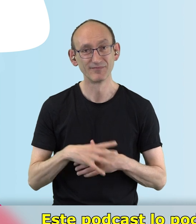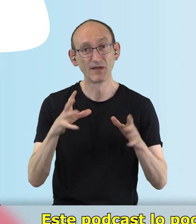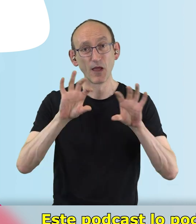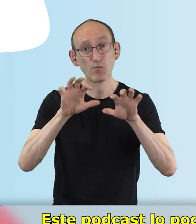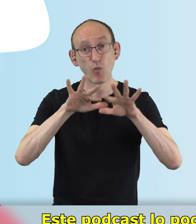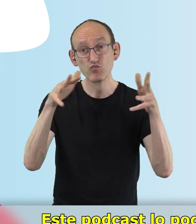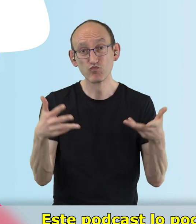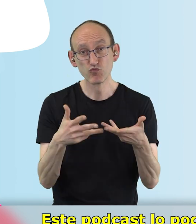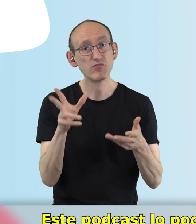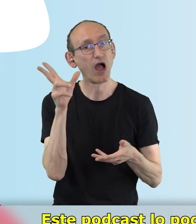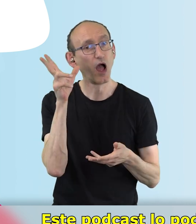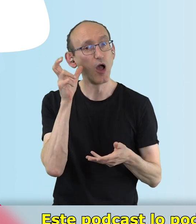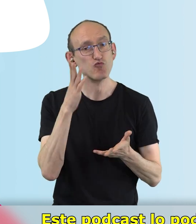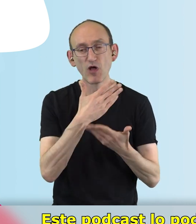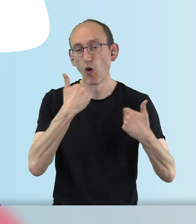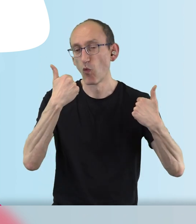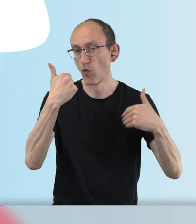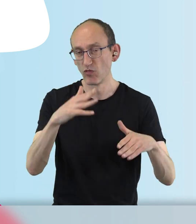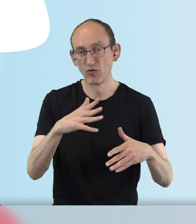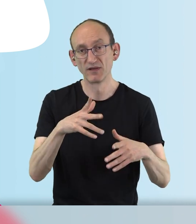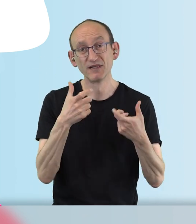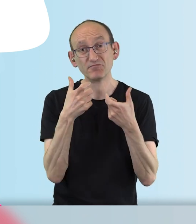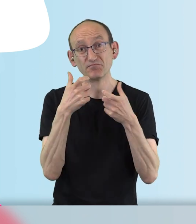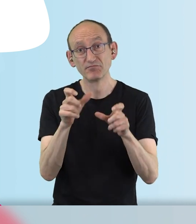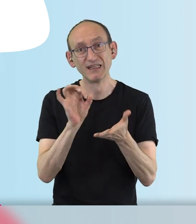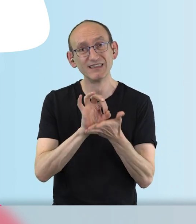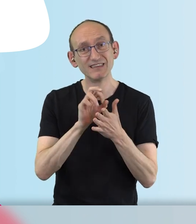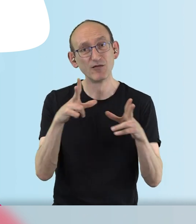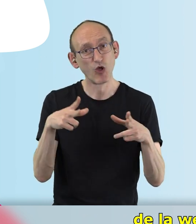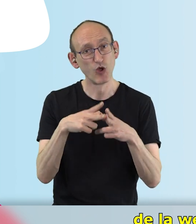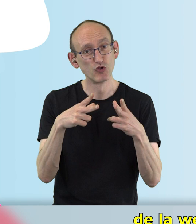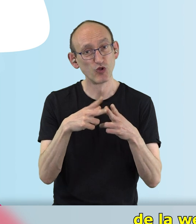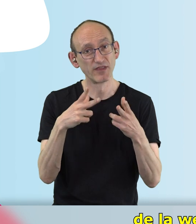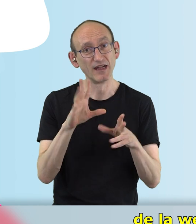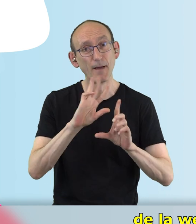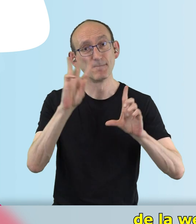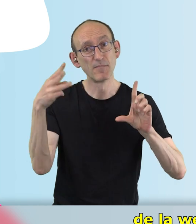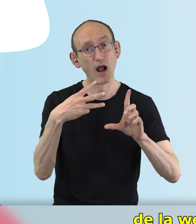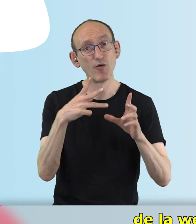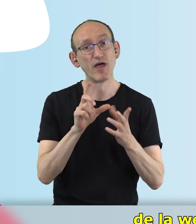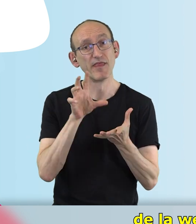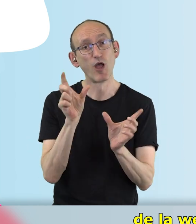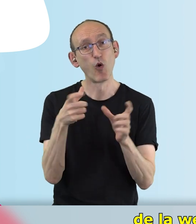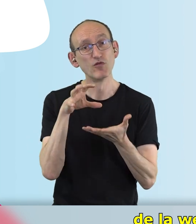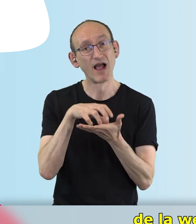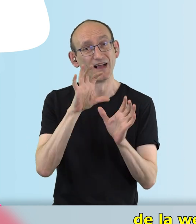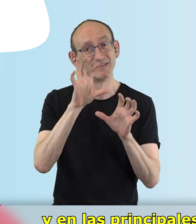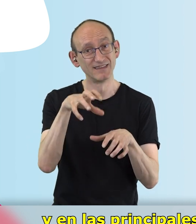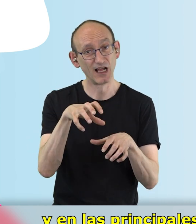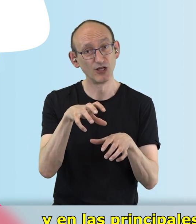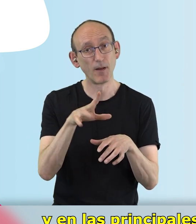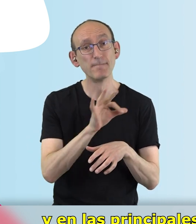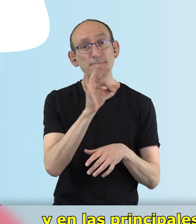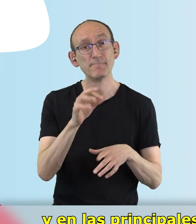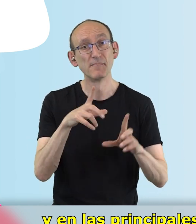Este podcast lo podrás escuchar cuando quieras en el apartado de servicios sociales de la web de la Junta de Castilla y León